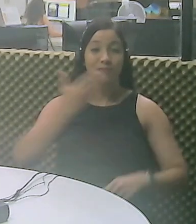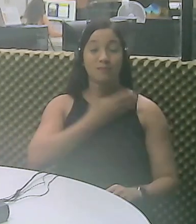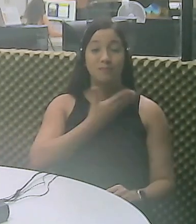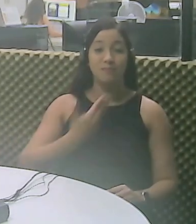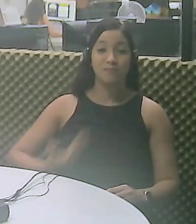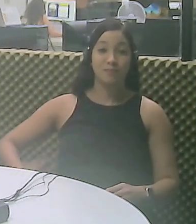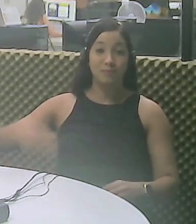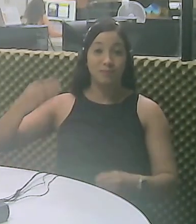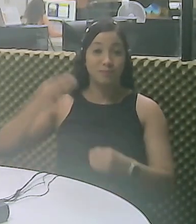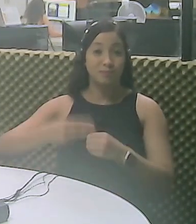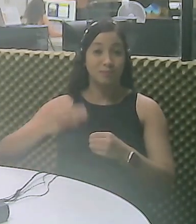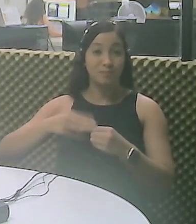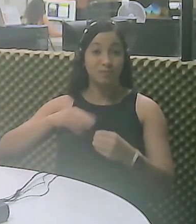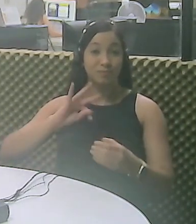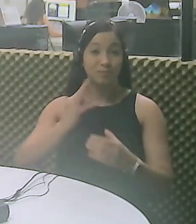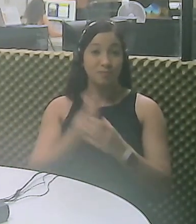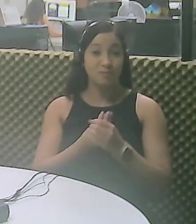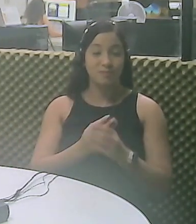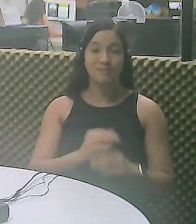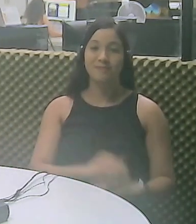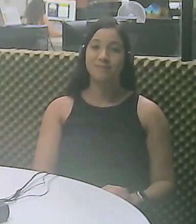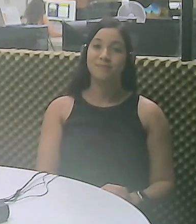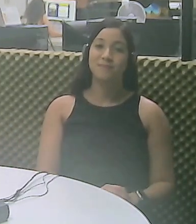públicas municipais de inclusão.